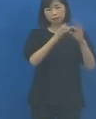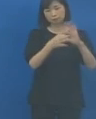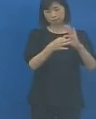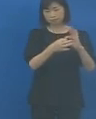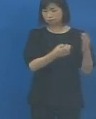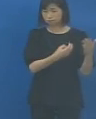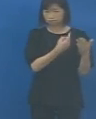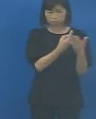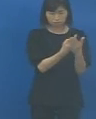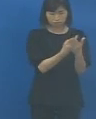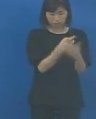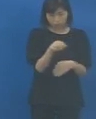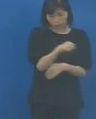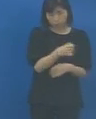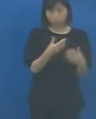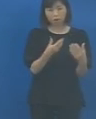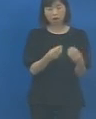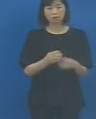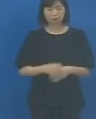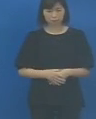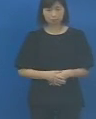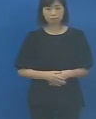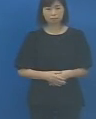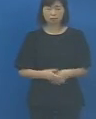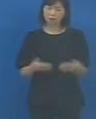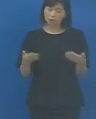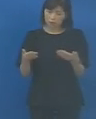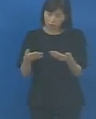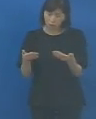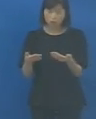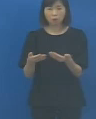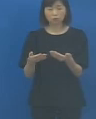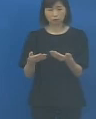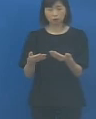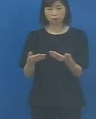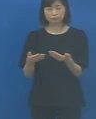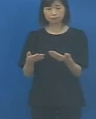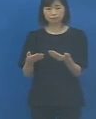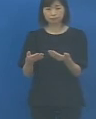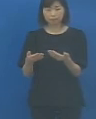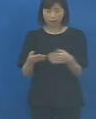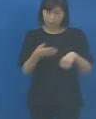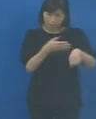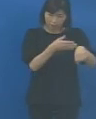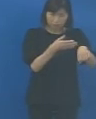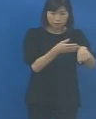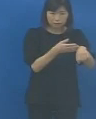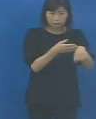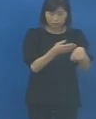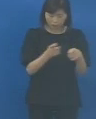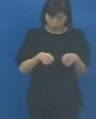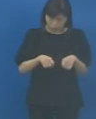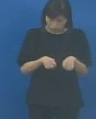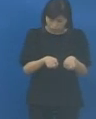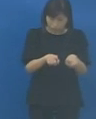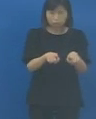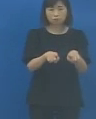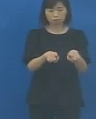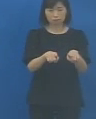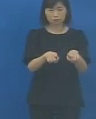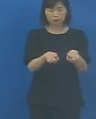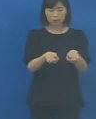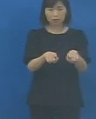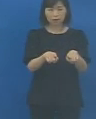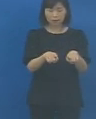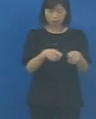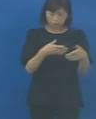か、仕事といいますか、なりわいとですね、それと練習との両立を図ること、困難に